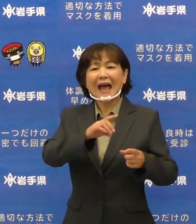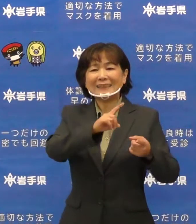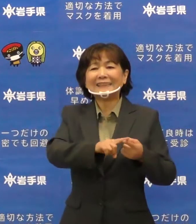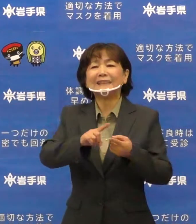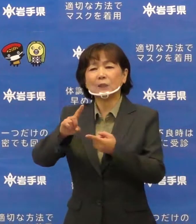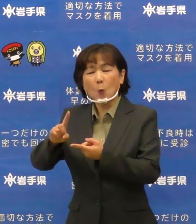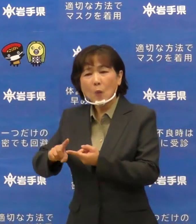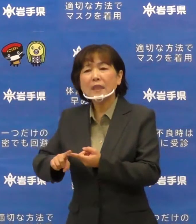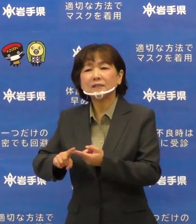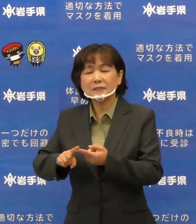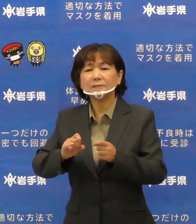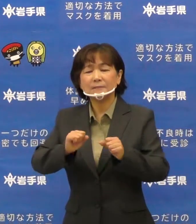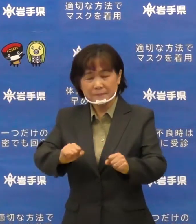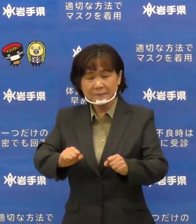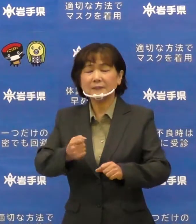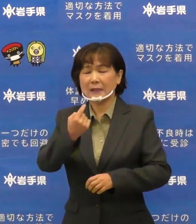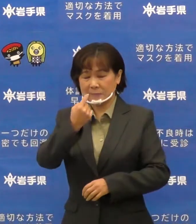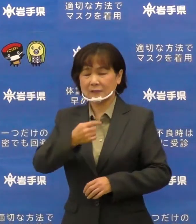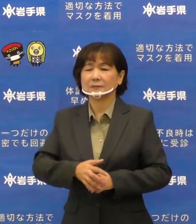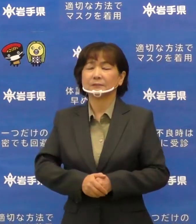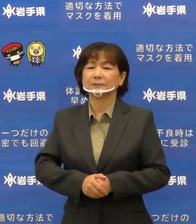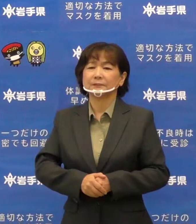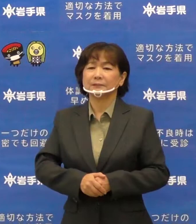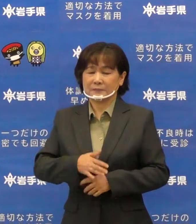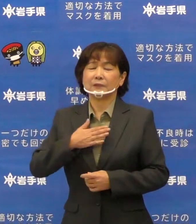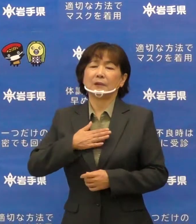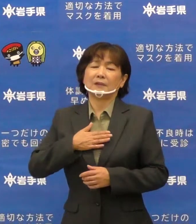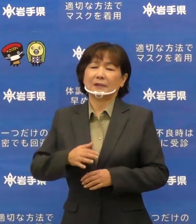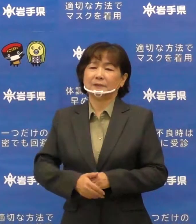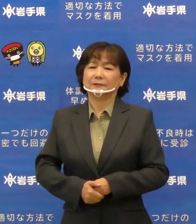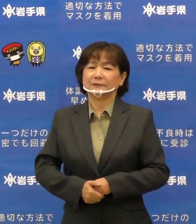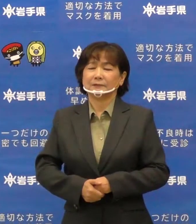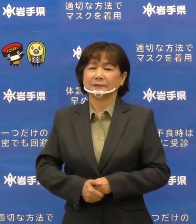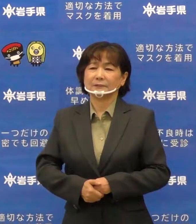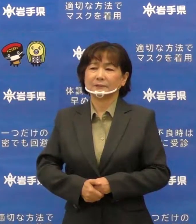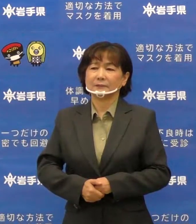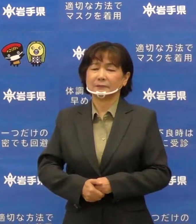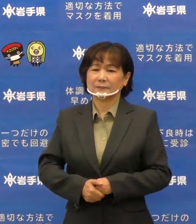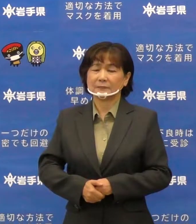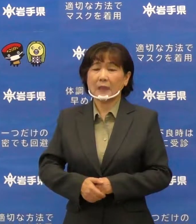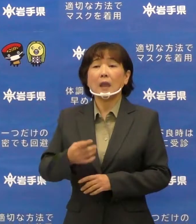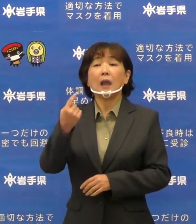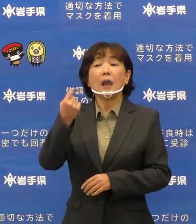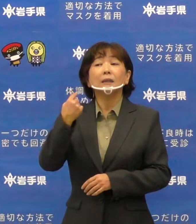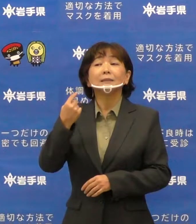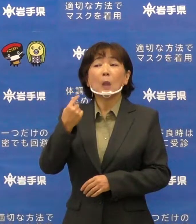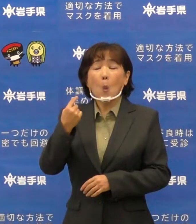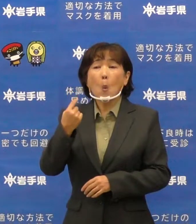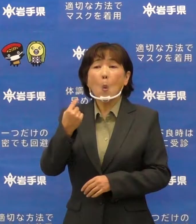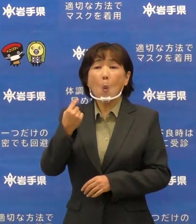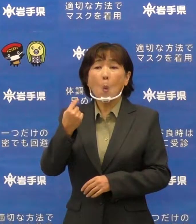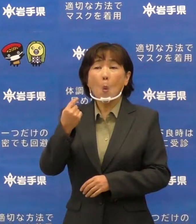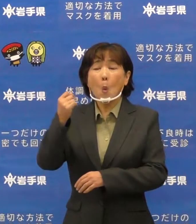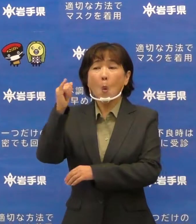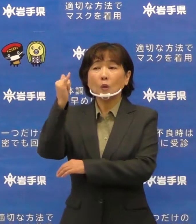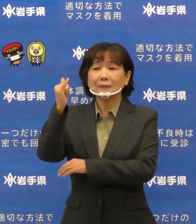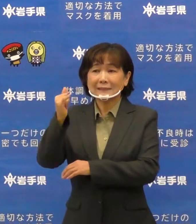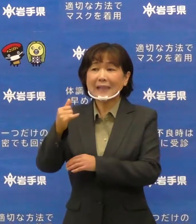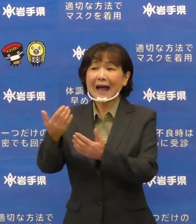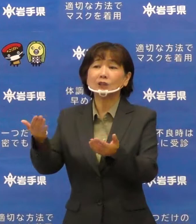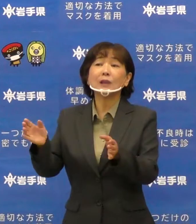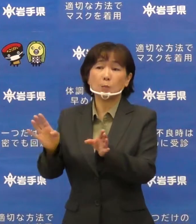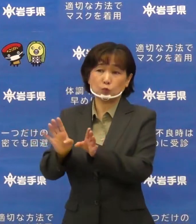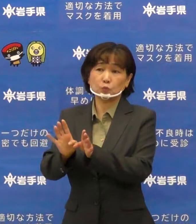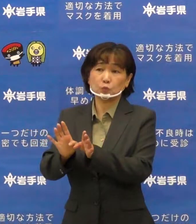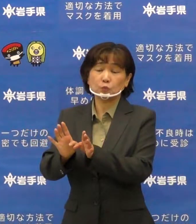佐野市についてだったんですけれども、昨日記者クラブの方で佐野さんの横顔取材がありまして、